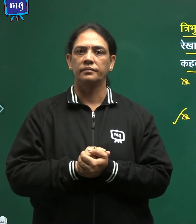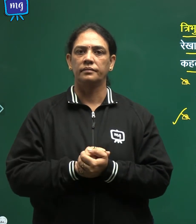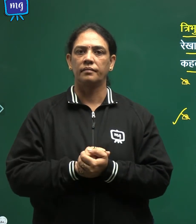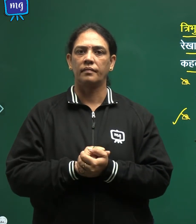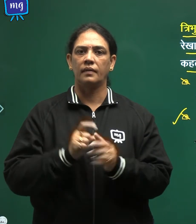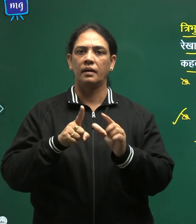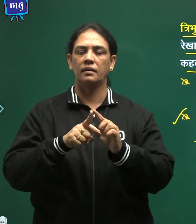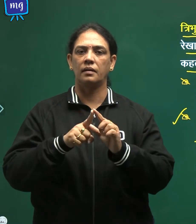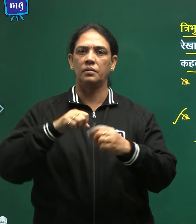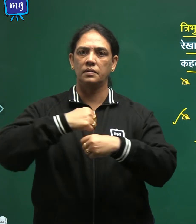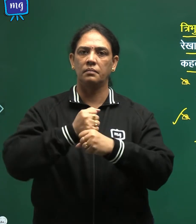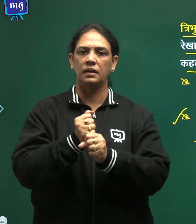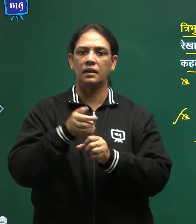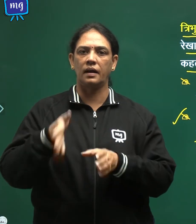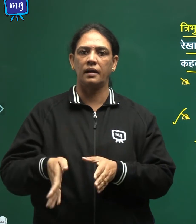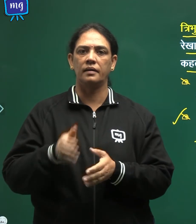त्रिभुज बनता है